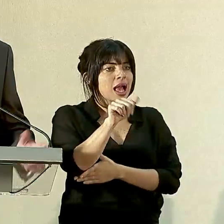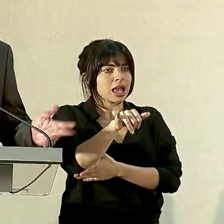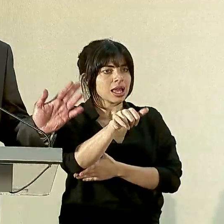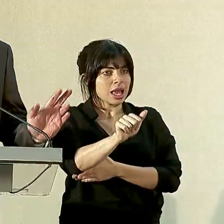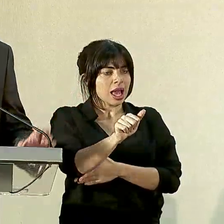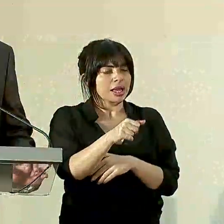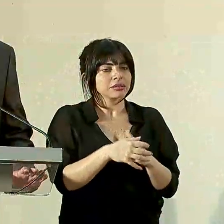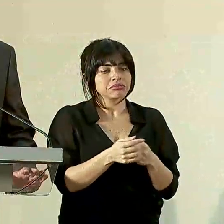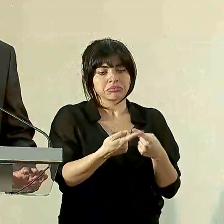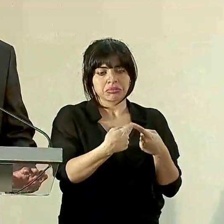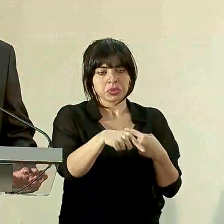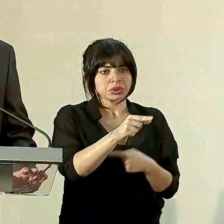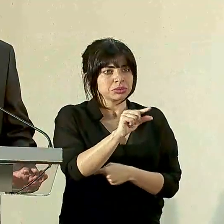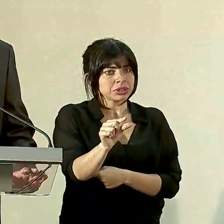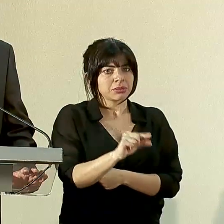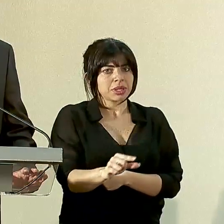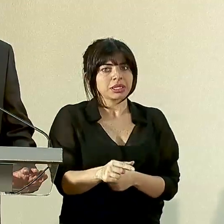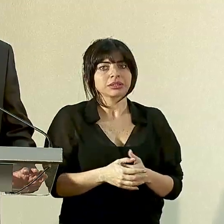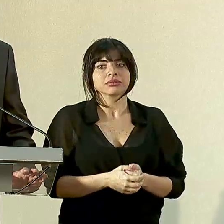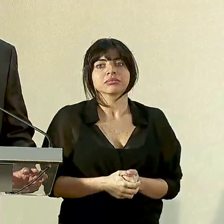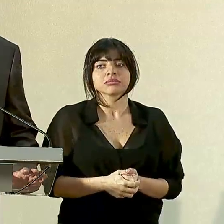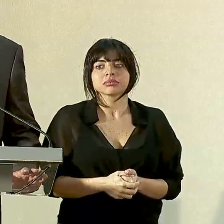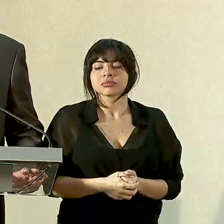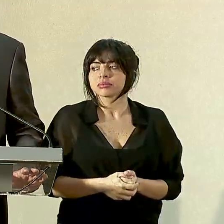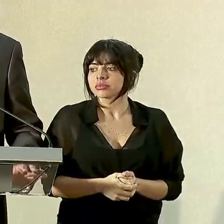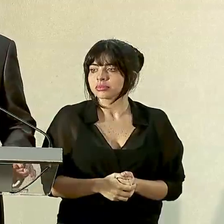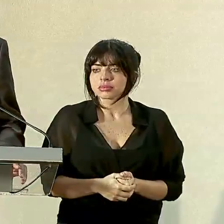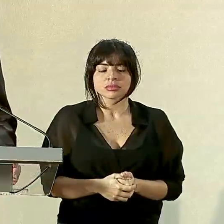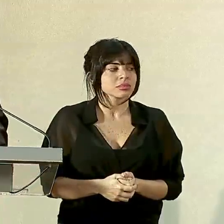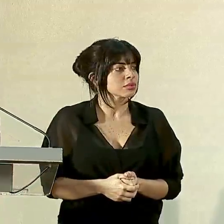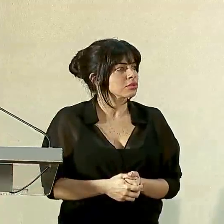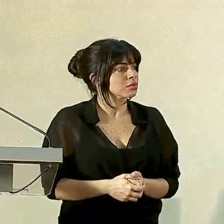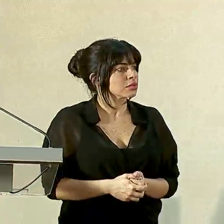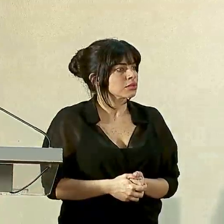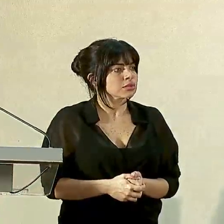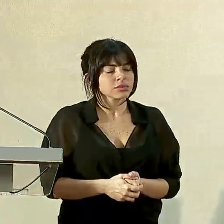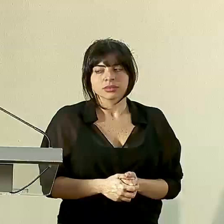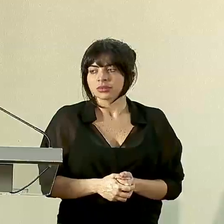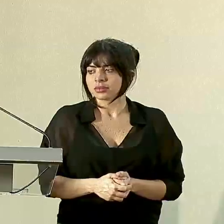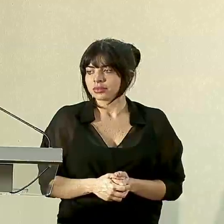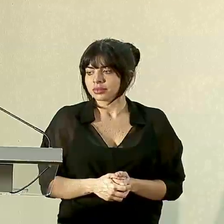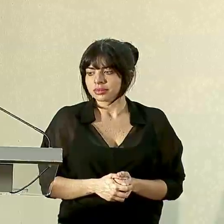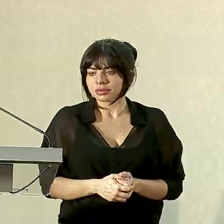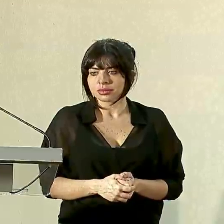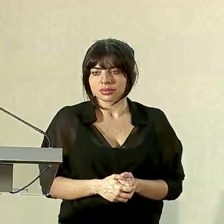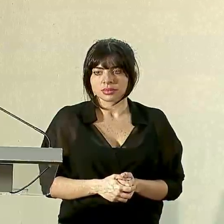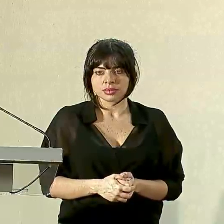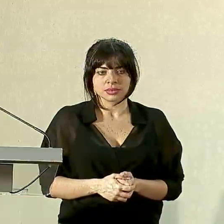en las próximas semanas.